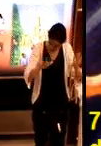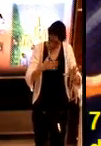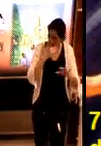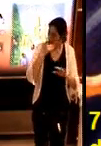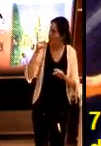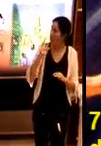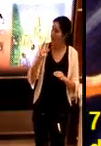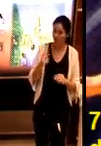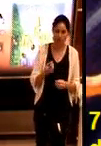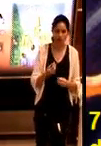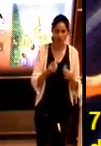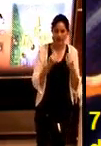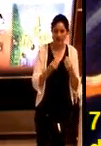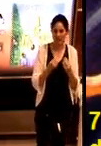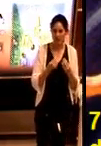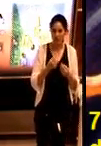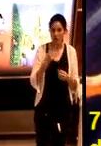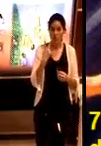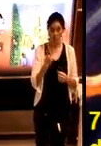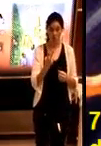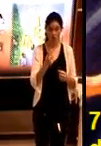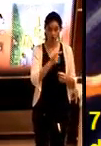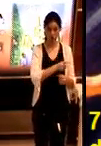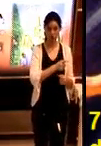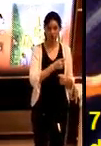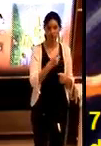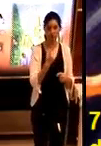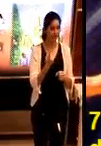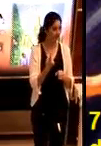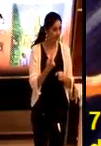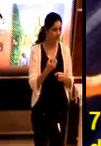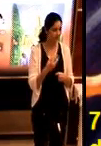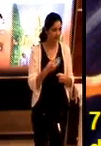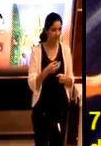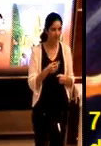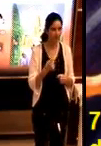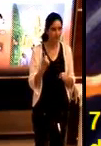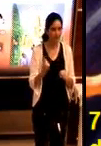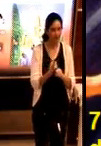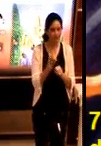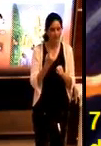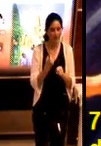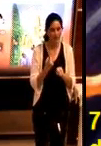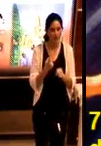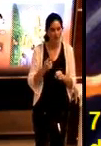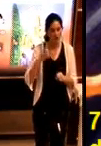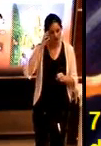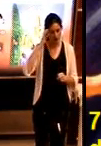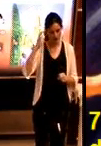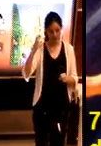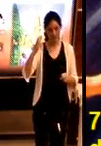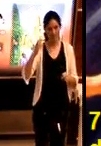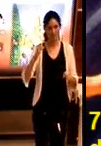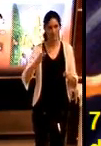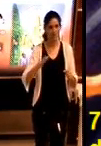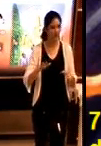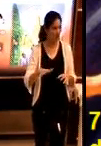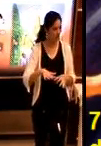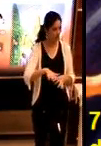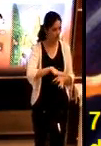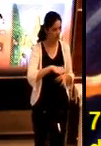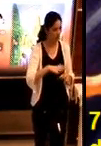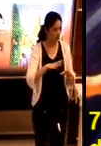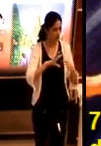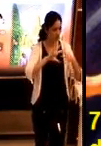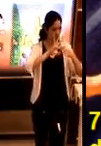que adorar a Dios. En primer lugar, recordemos lo que era el lugar santísimo del templo terrenal,